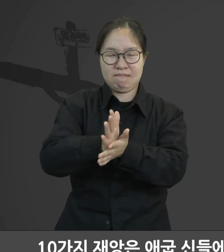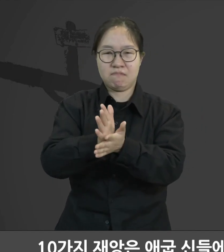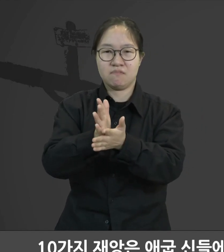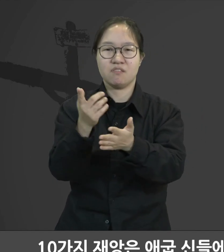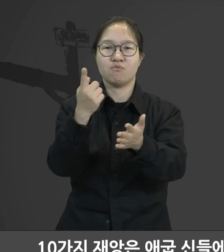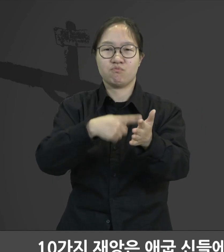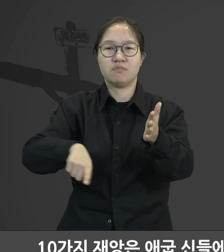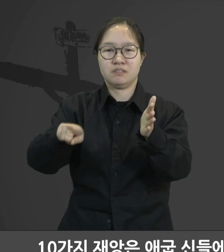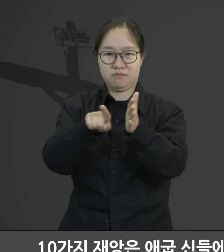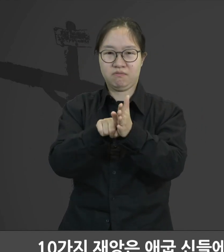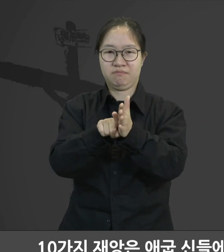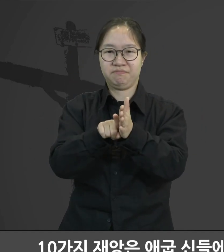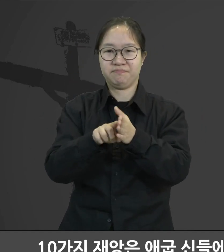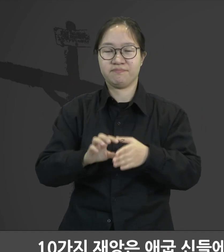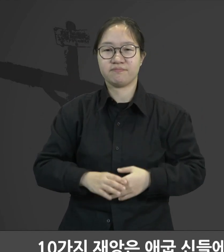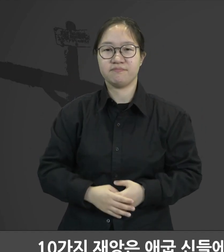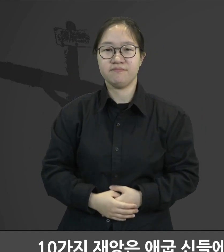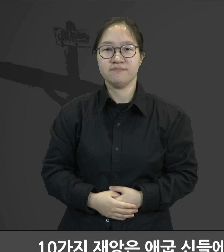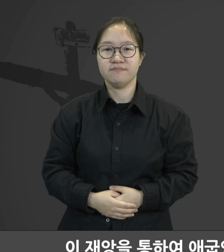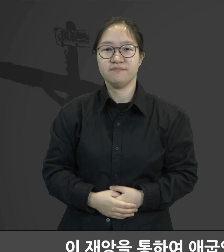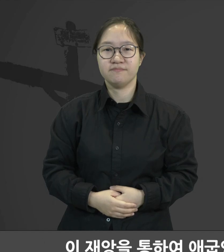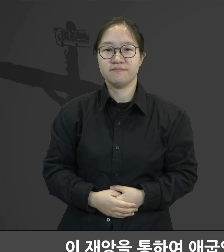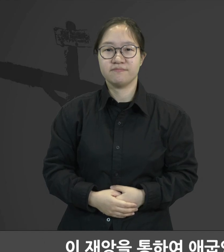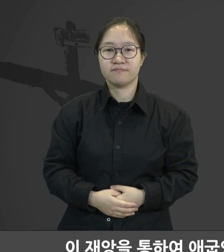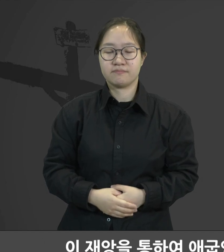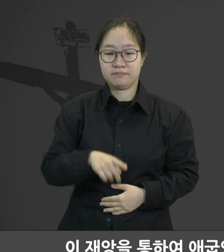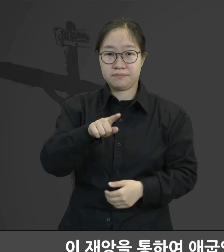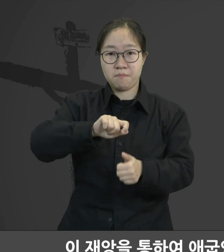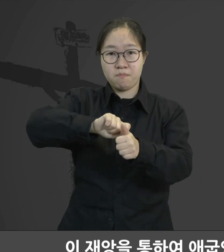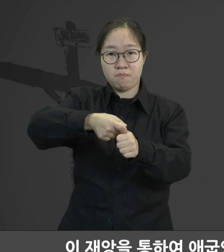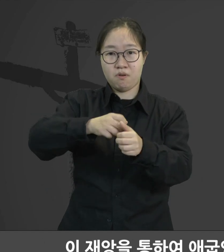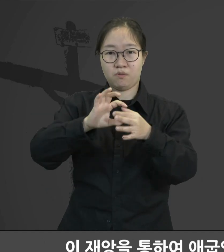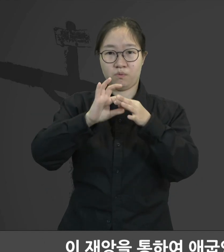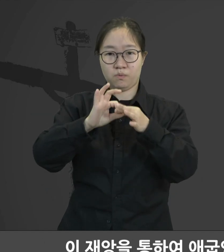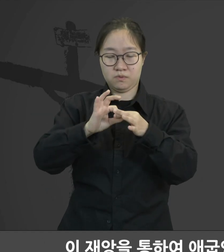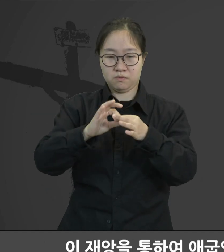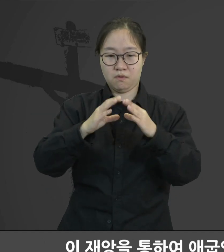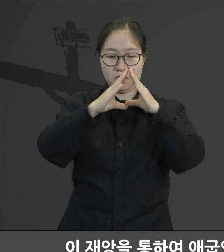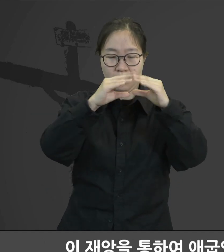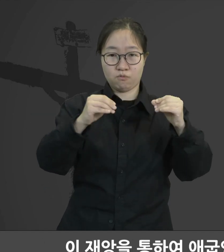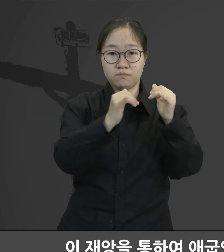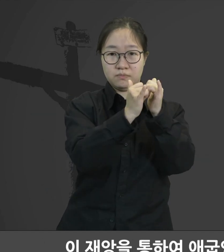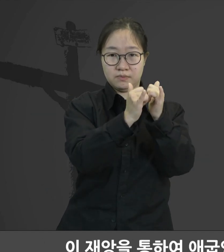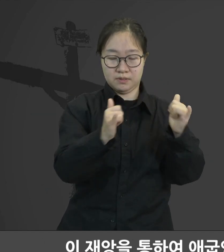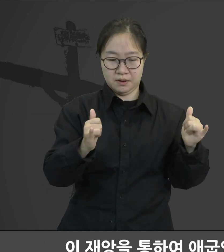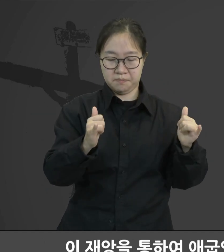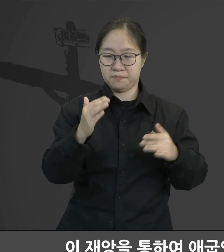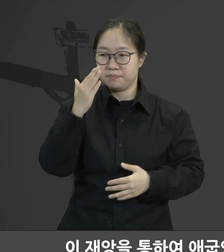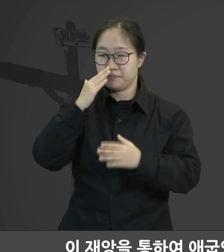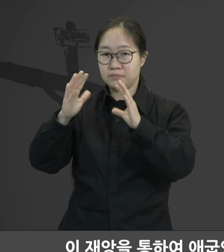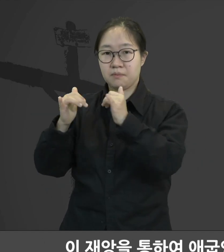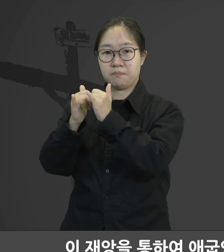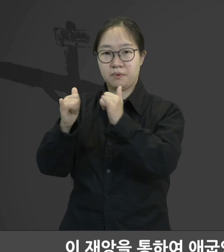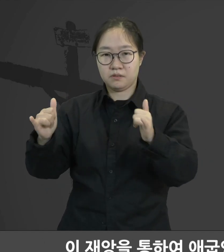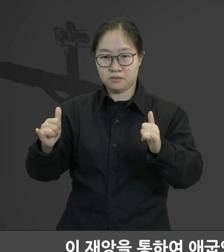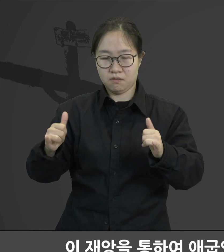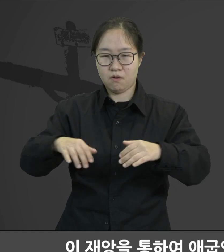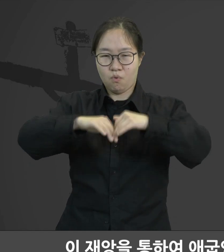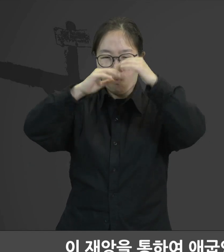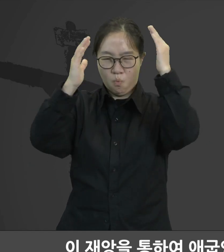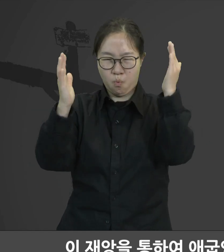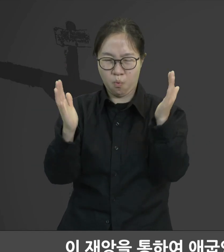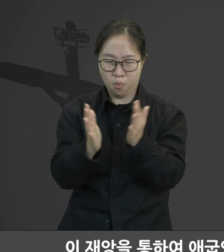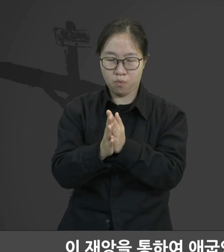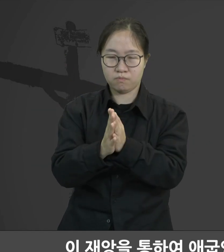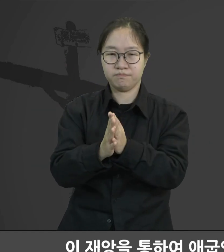것이었고 바로도 포함되었습니다. 이 재앙을 통하여 애굽인들과 이스라엘 백성 모두는